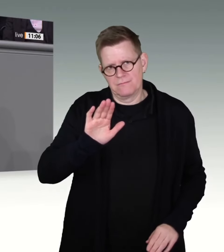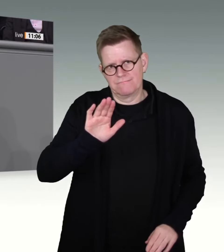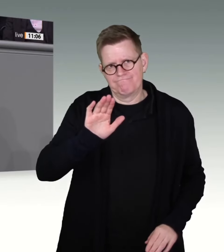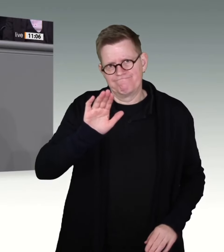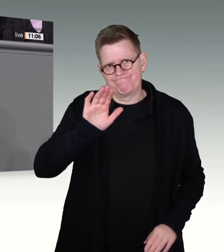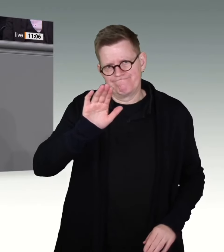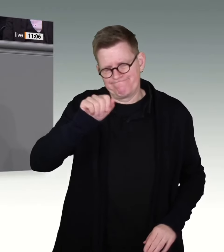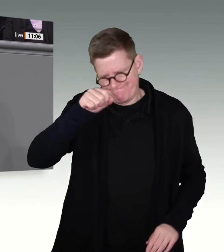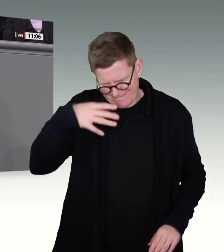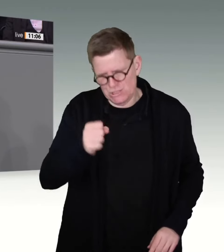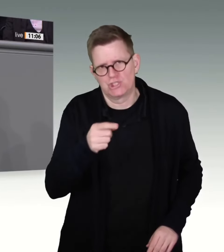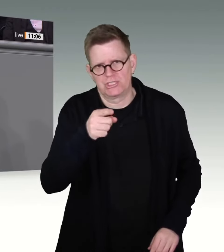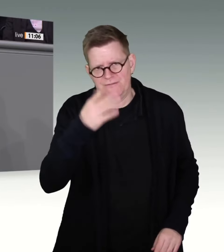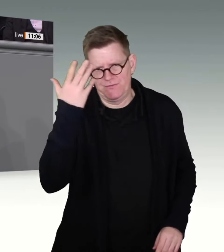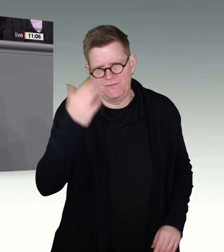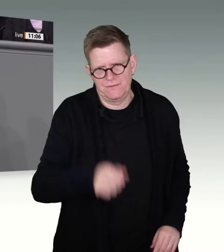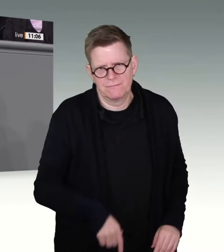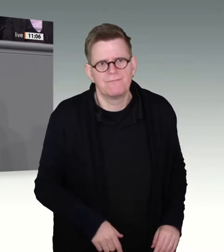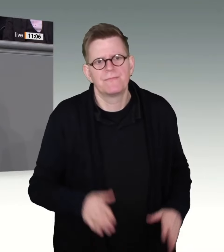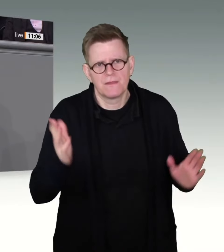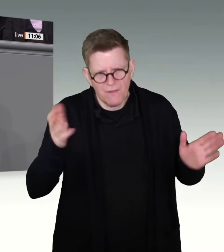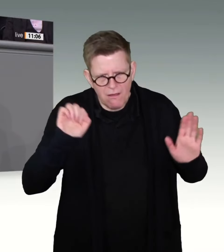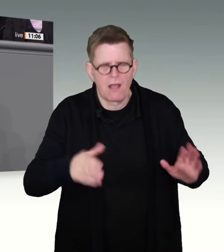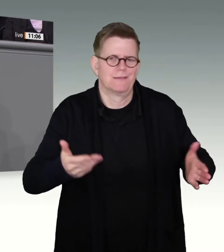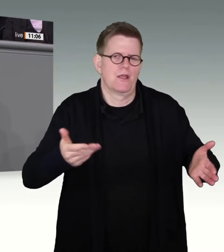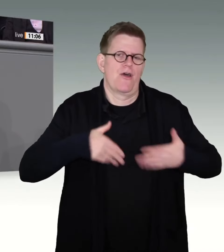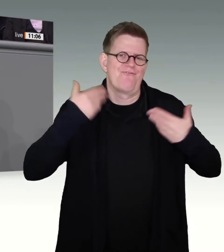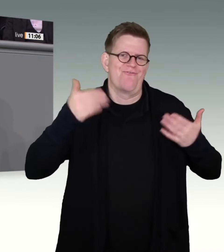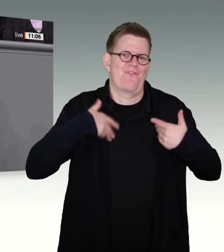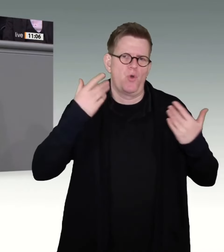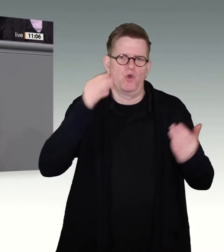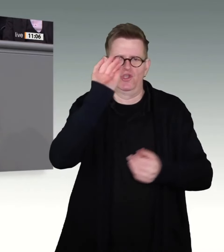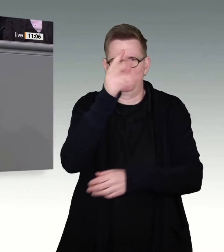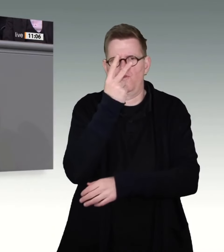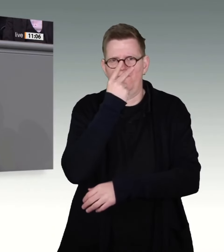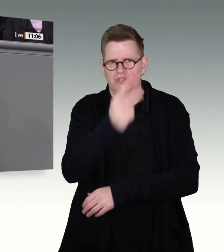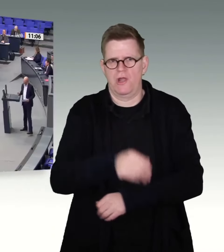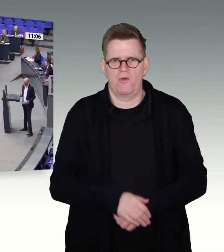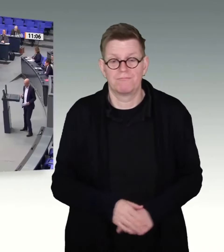erreichen werden und froh in die Zukunft schauen können. Herzlichen Dank.